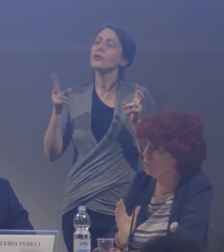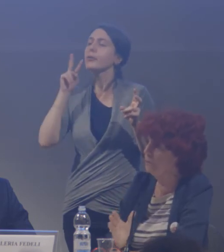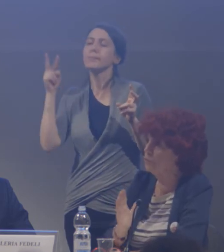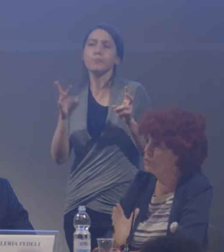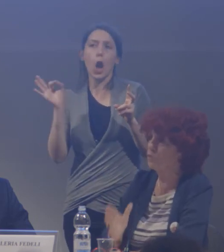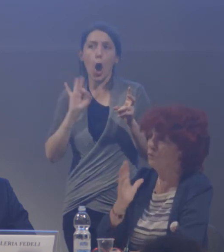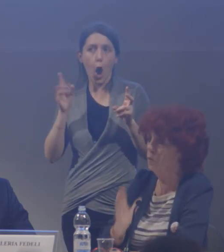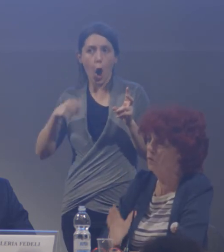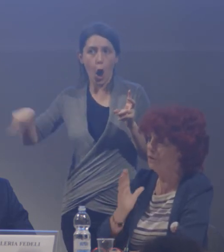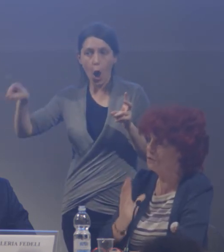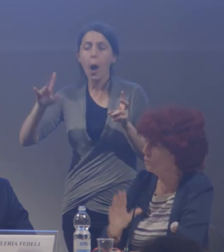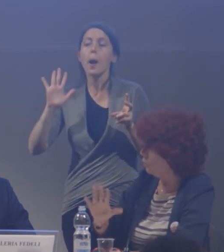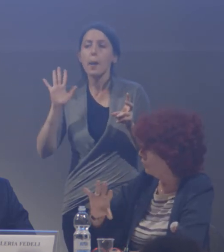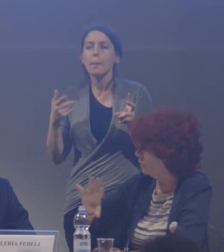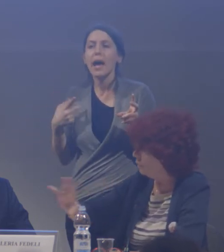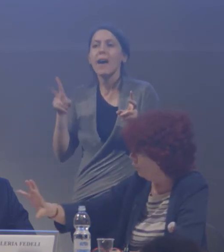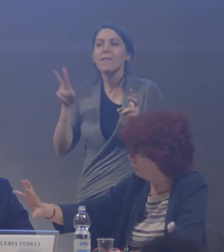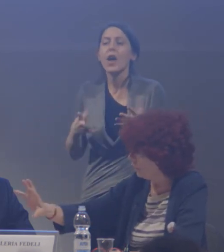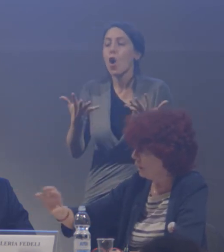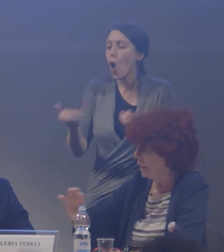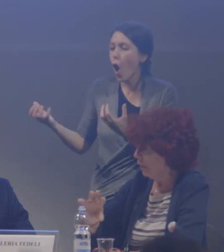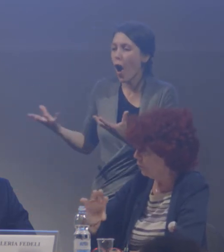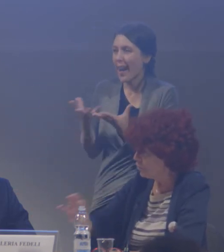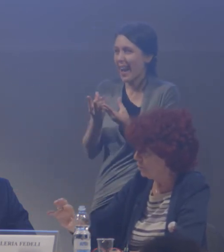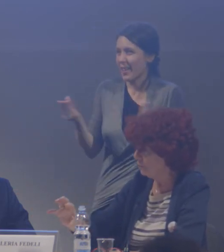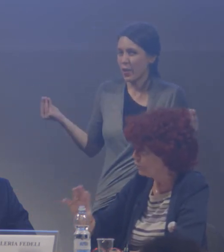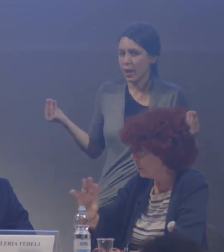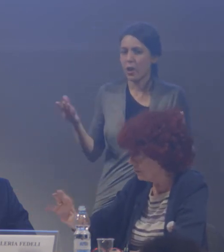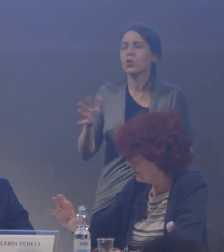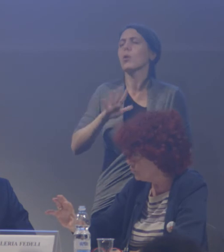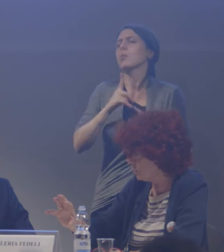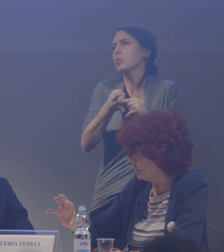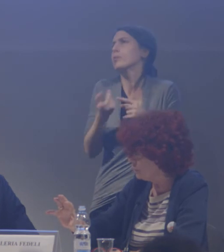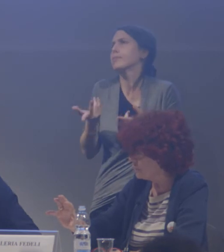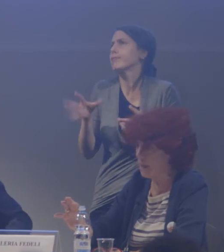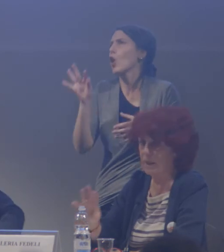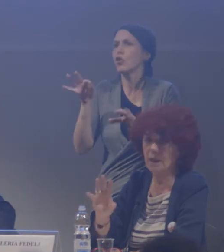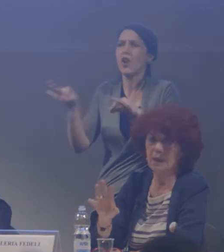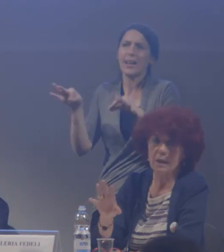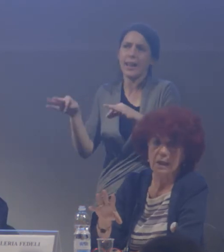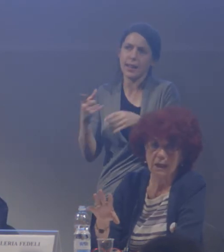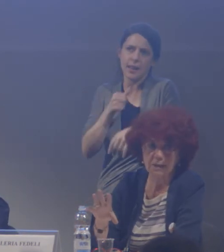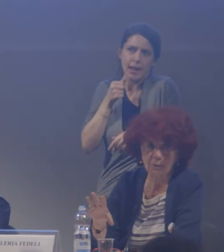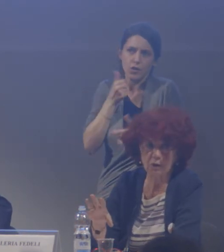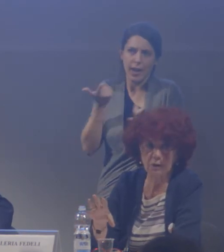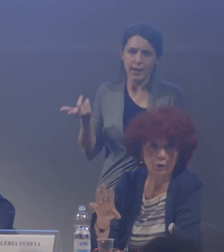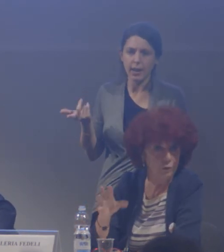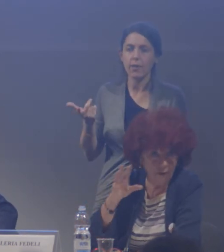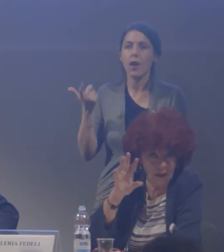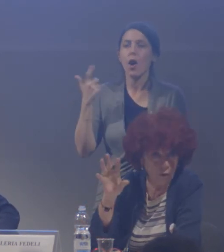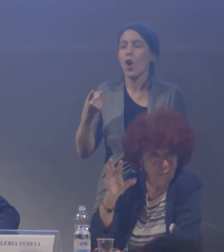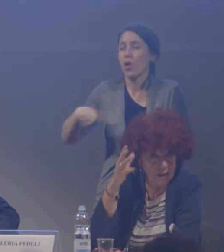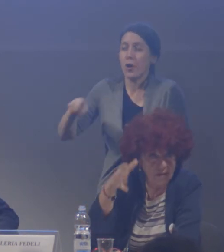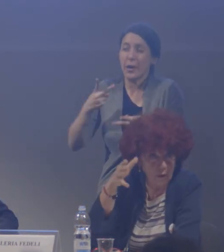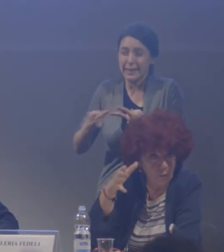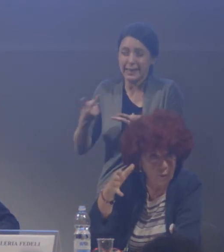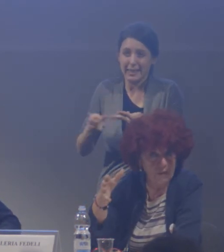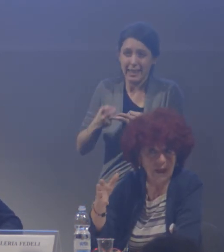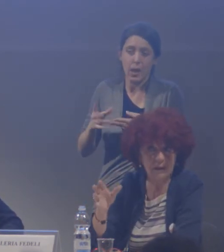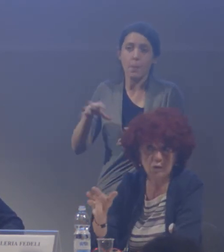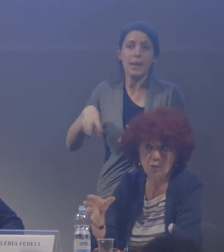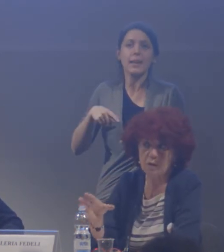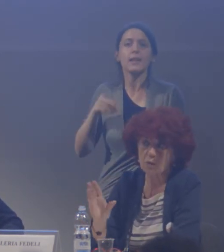stesso tempo ci sono molte azioni concrete, oltre a una scelta più strategica necessaria che stiamo tentando di fare come Ministero